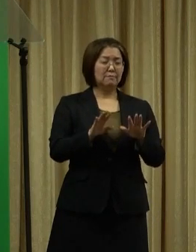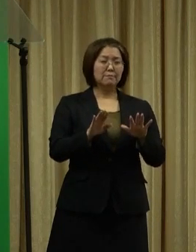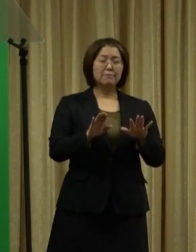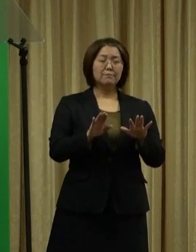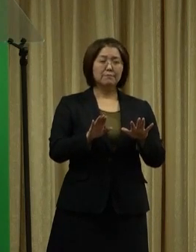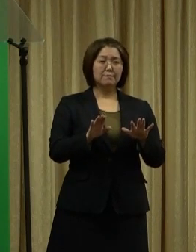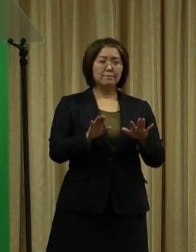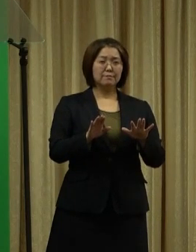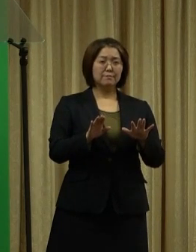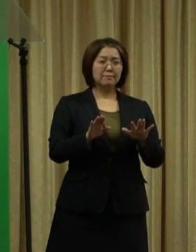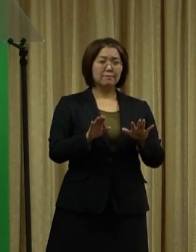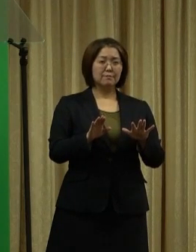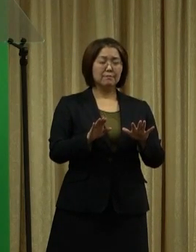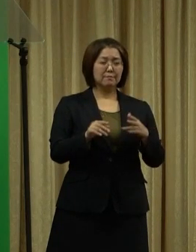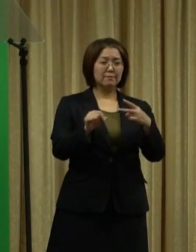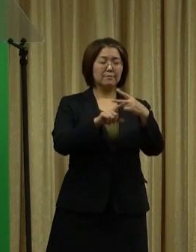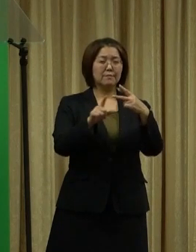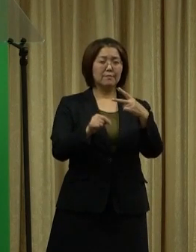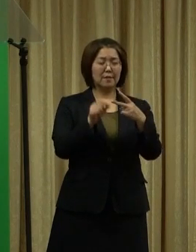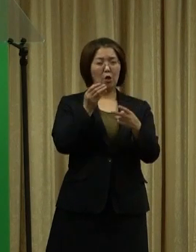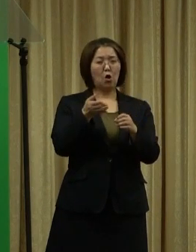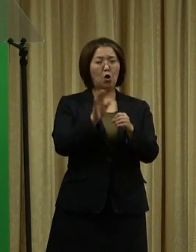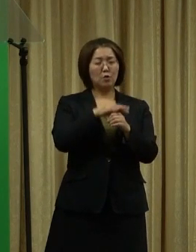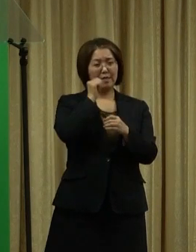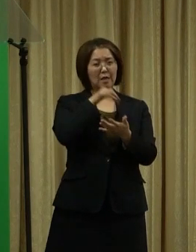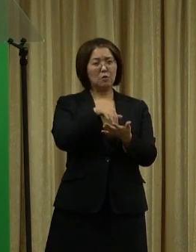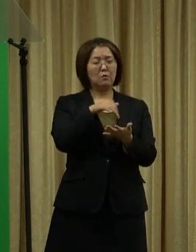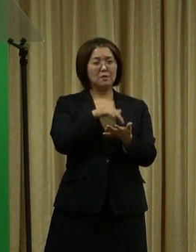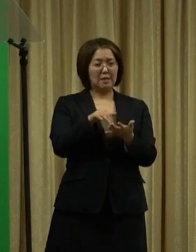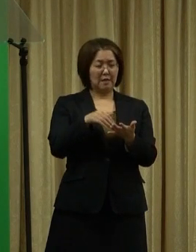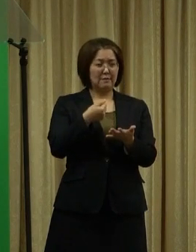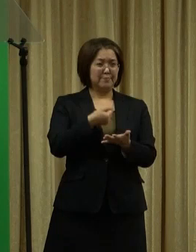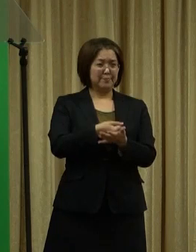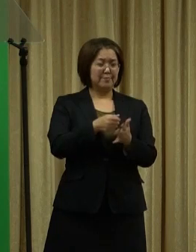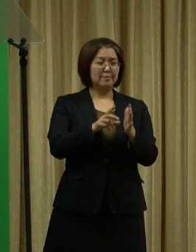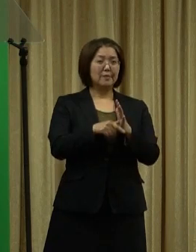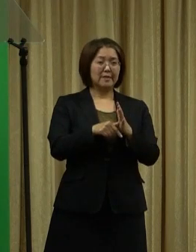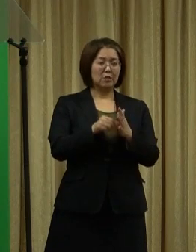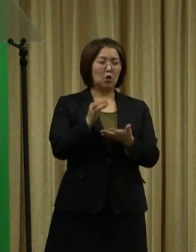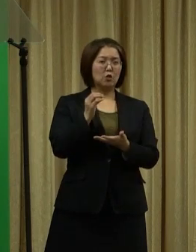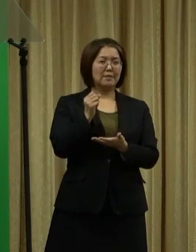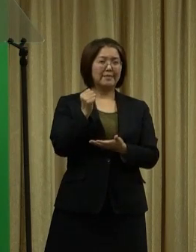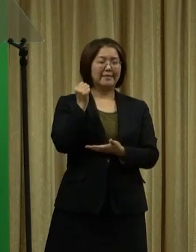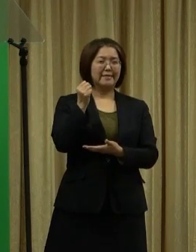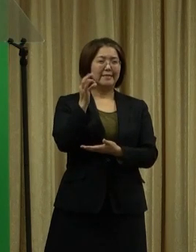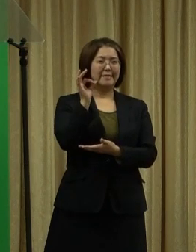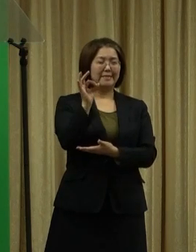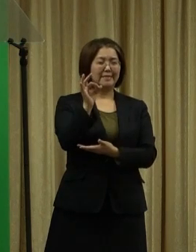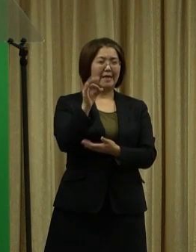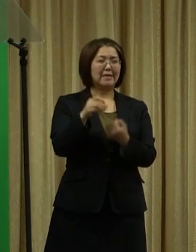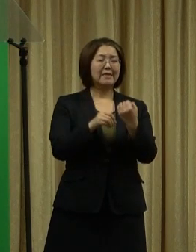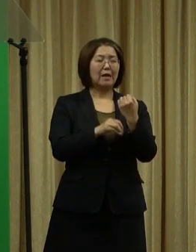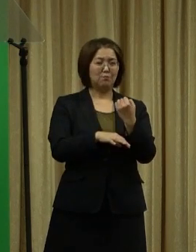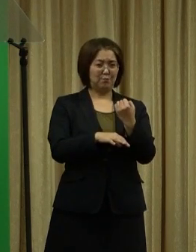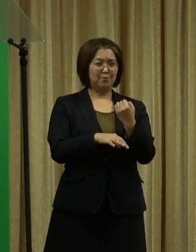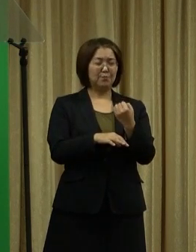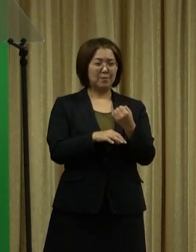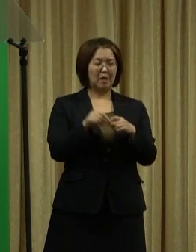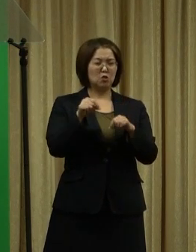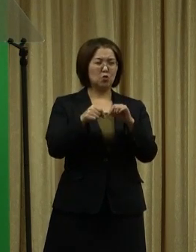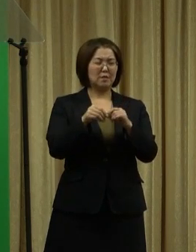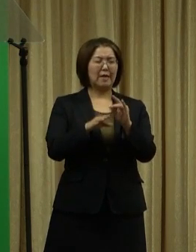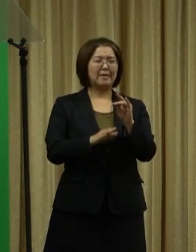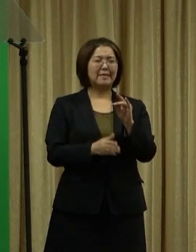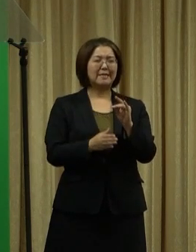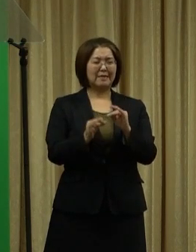は2月補正予算専決をするときに財源は財政調整基金に求めました。ですからかなりこれが